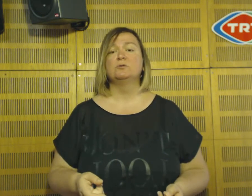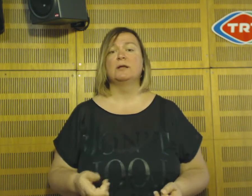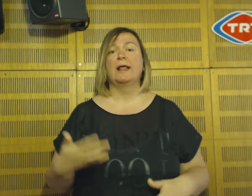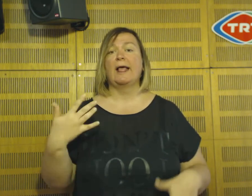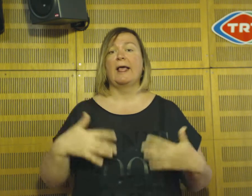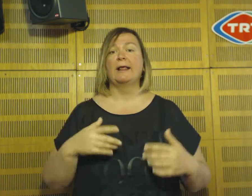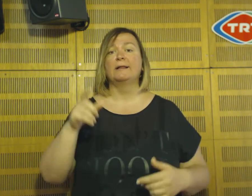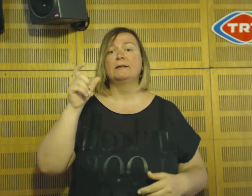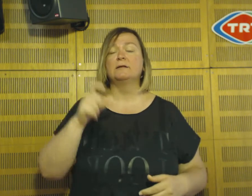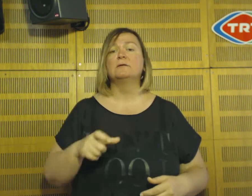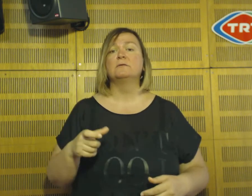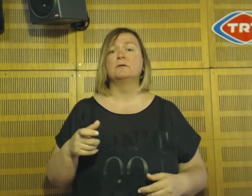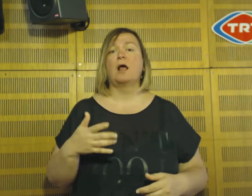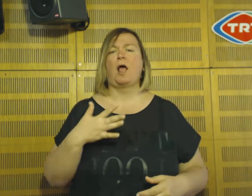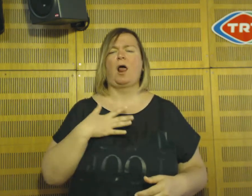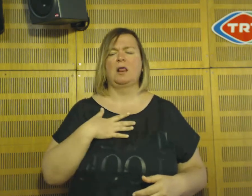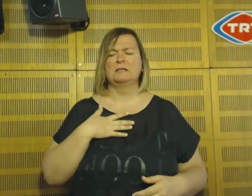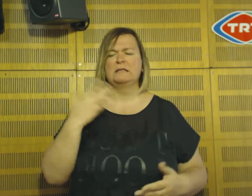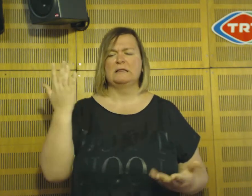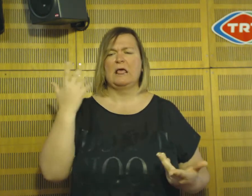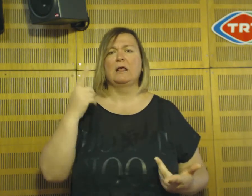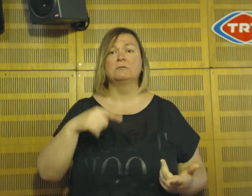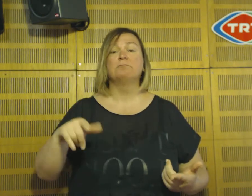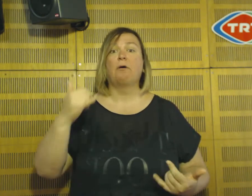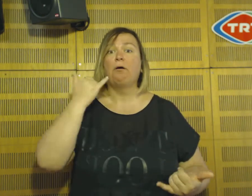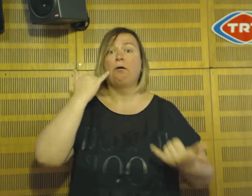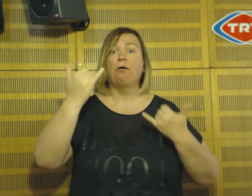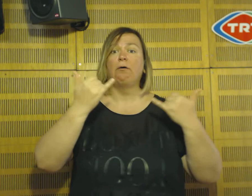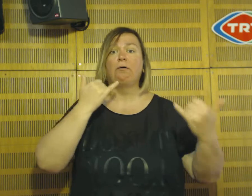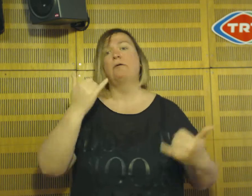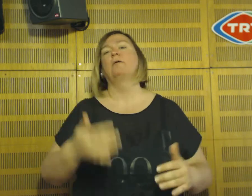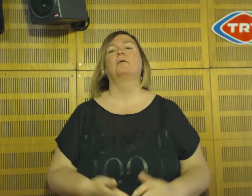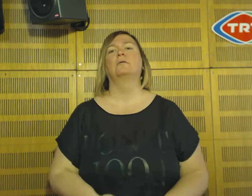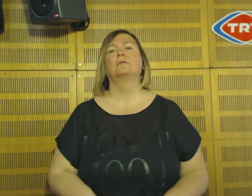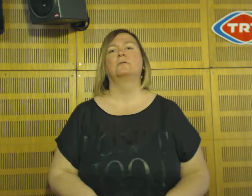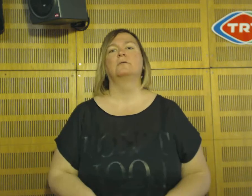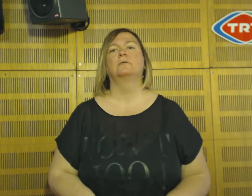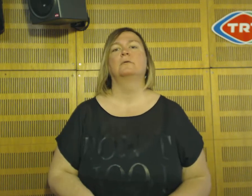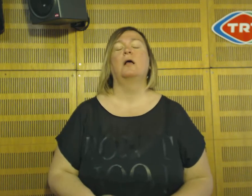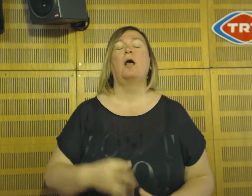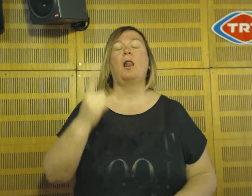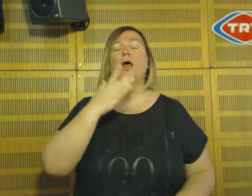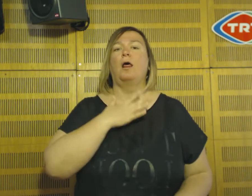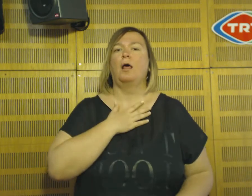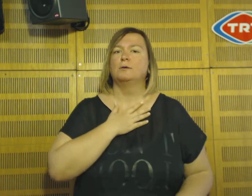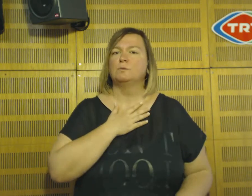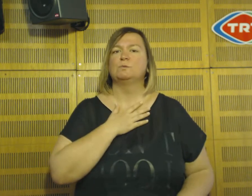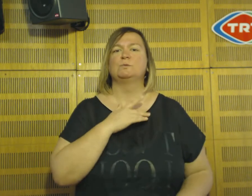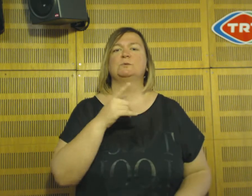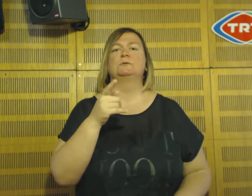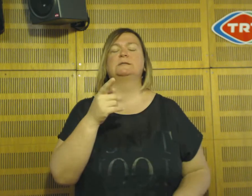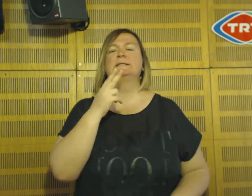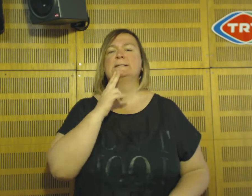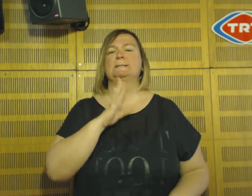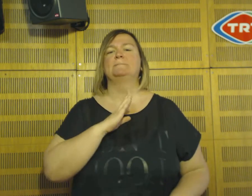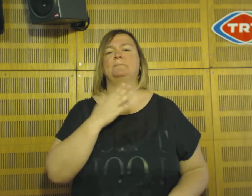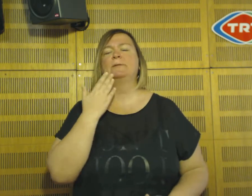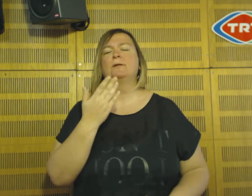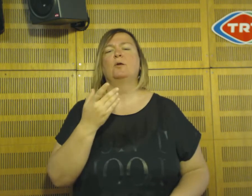engelli bireyin halası, yengesine kadar arandı. Evet. Yani Allah senden razı olsun kızım diye öyle telefonları